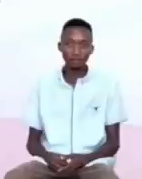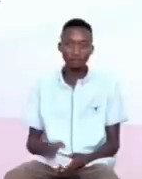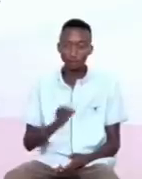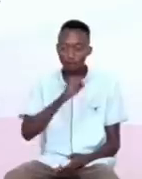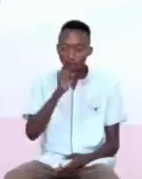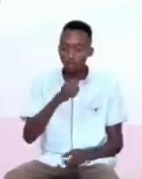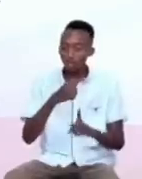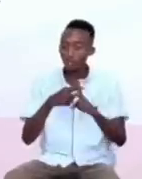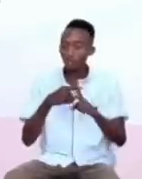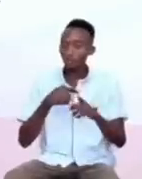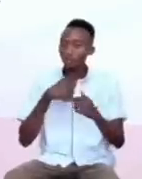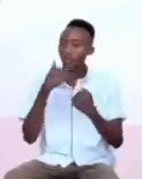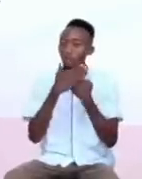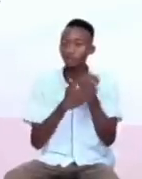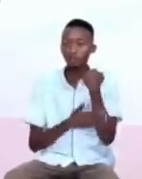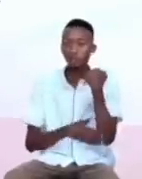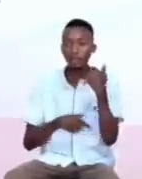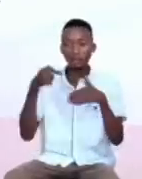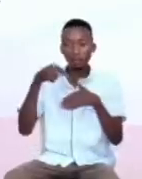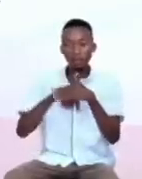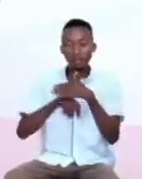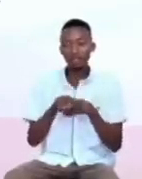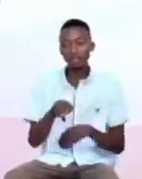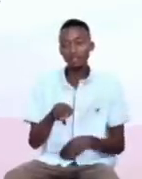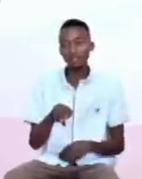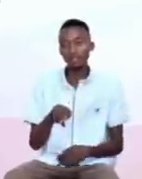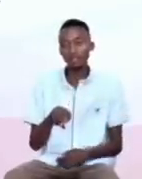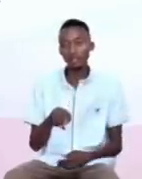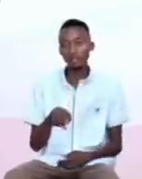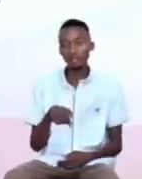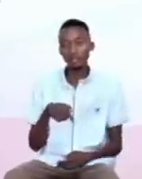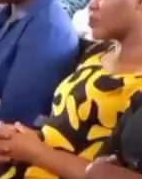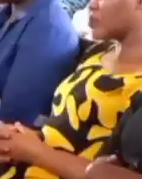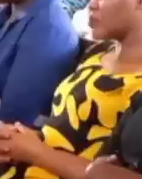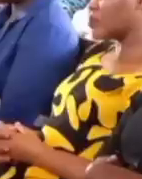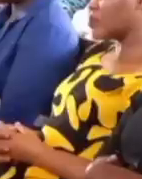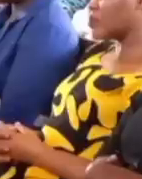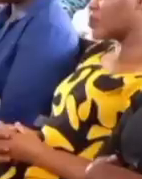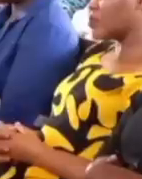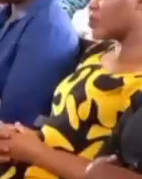Wazee wa kanisa mtanisameheni nimechomekea tu hii kidogo. Sikilizeni.